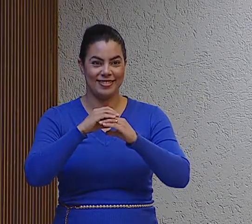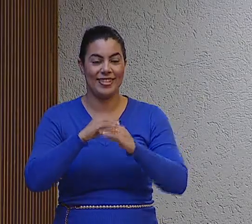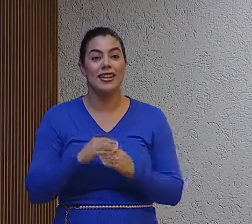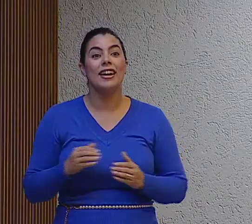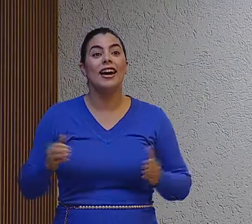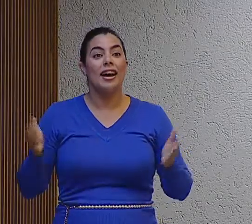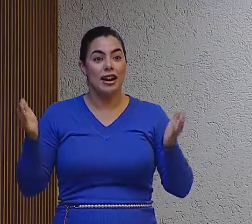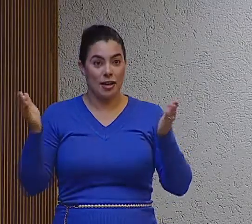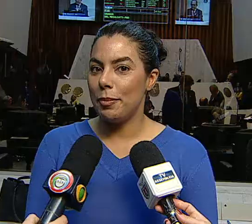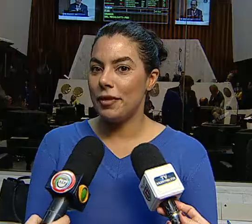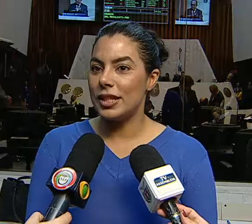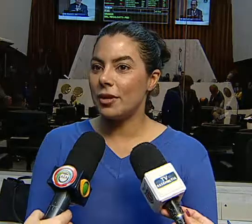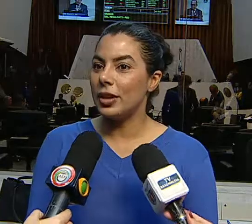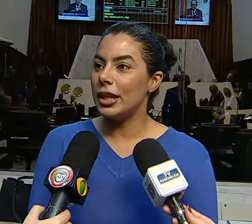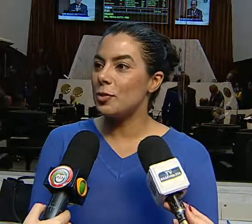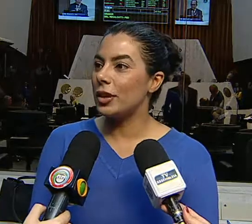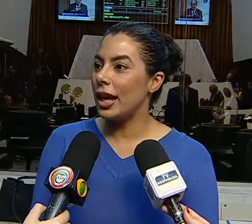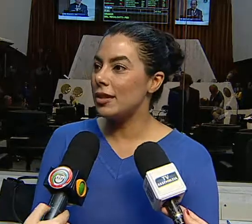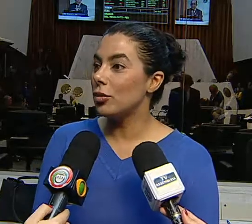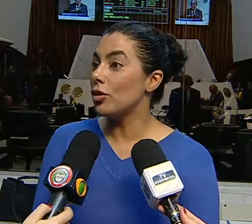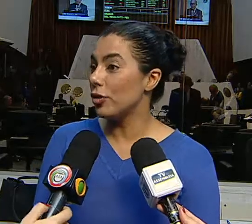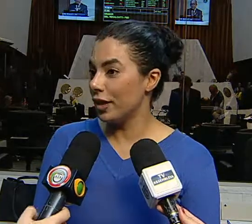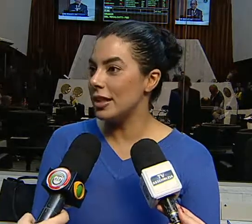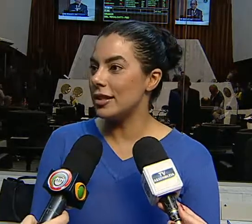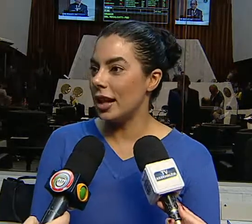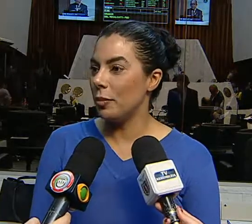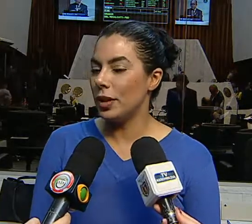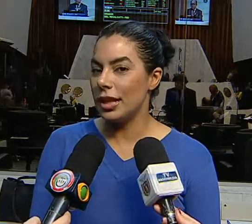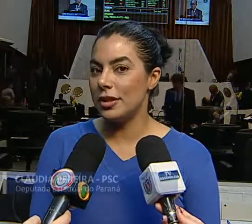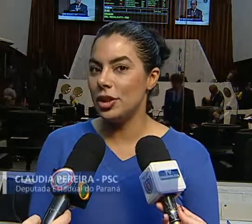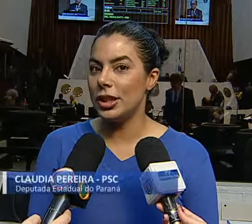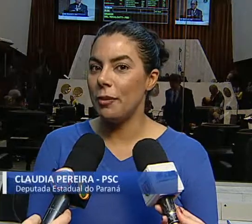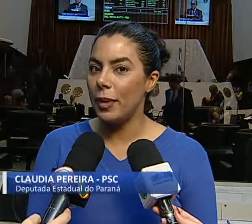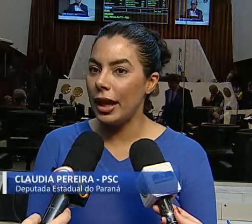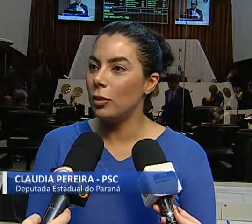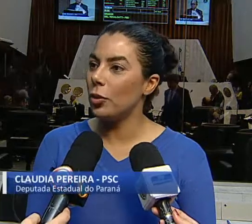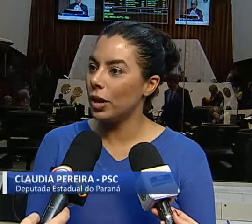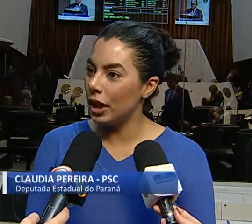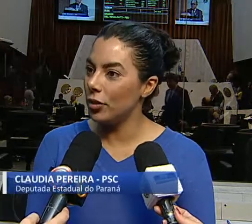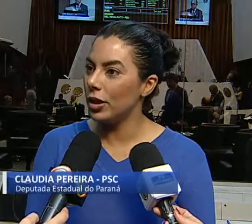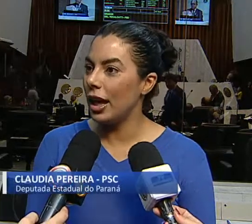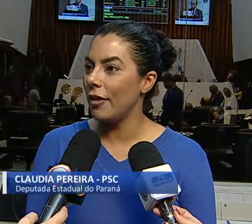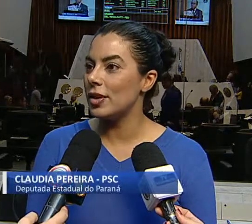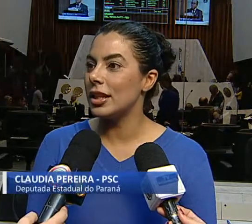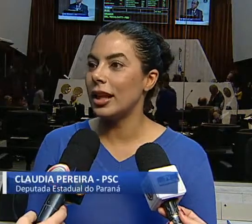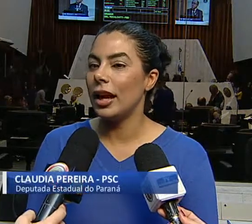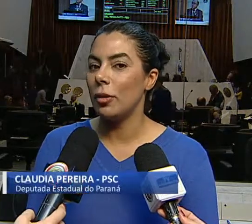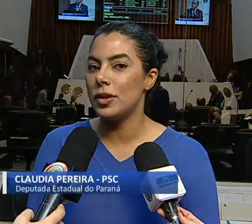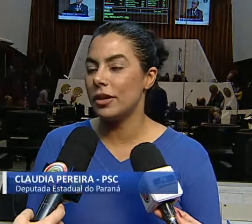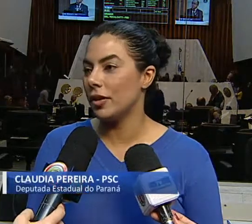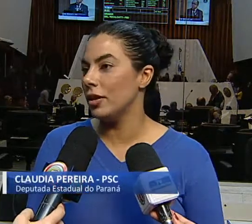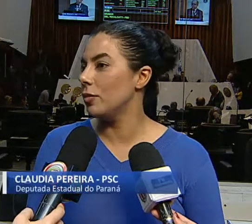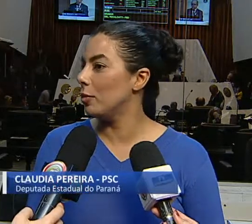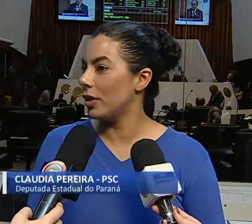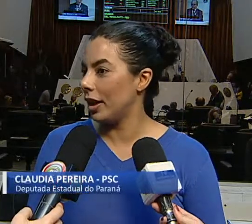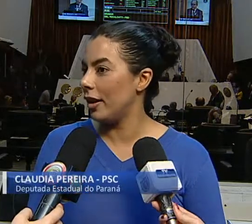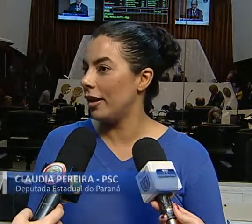do Surdo. Para fazer com que eles pudessem, todos os ouvintes, né, pudessem sentir na pele um pouquinho o que é você estar observando e não poder